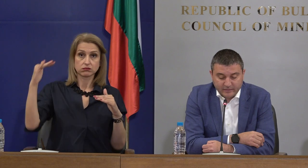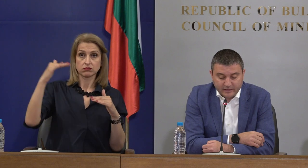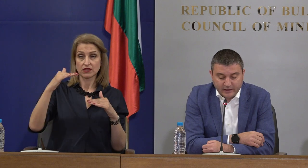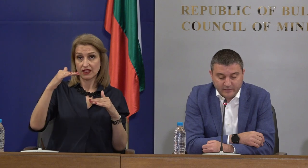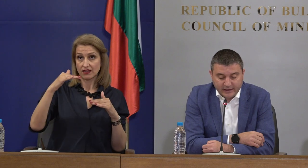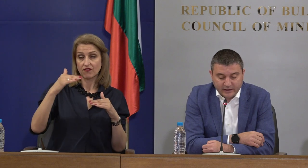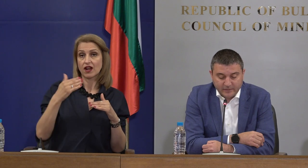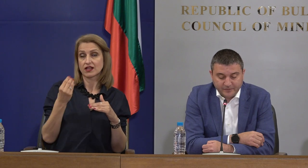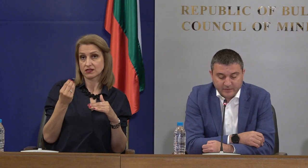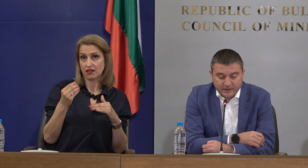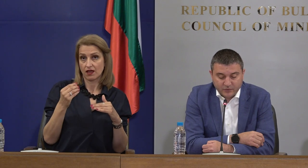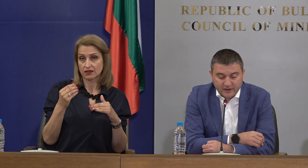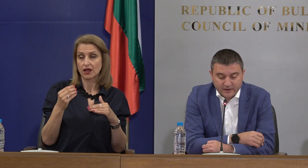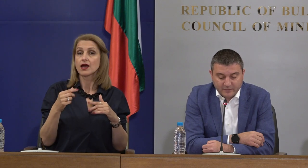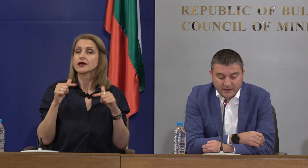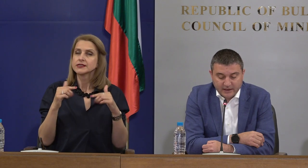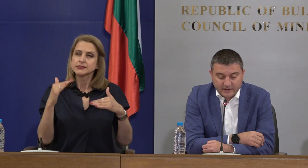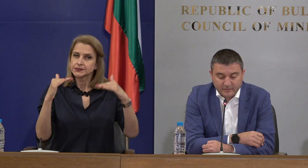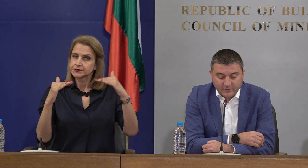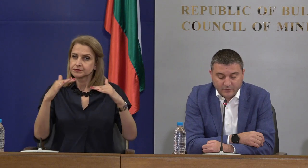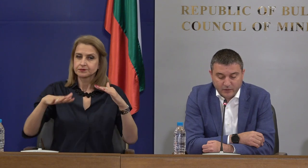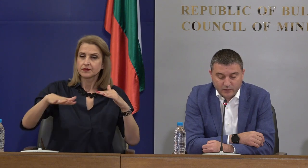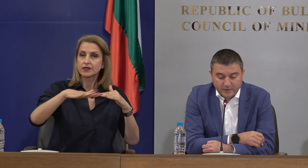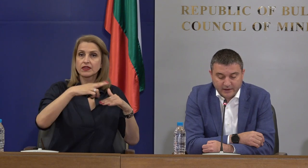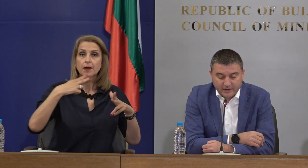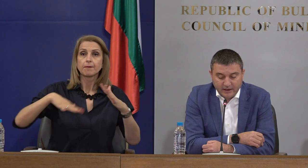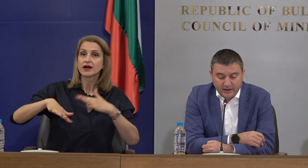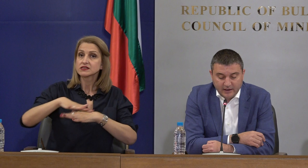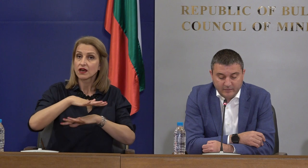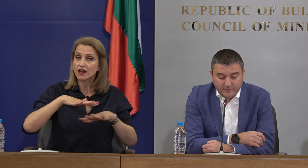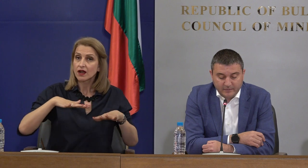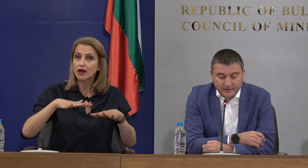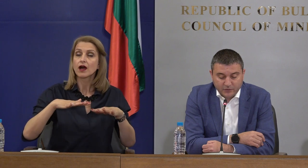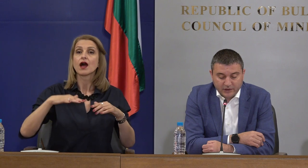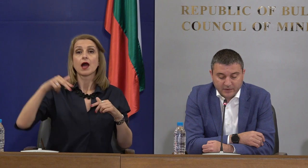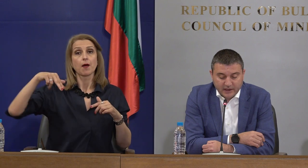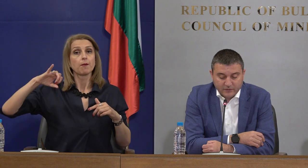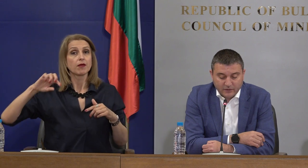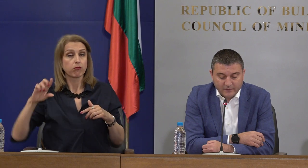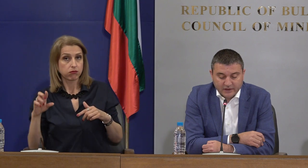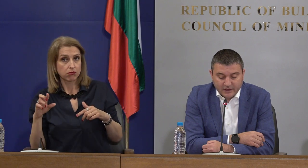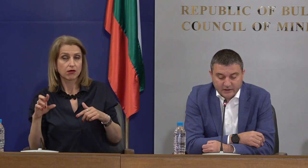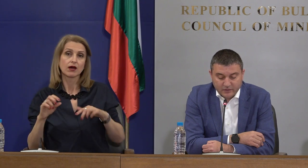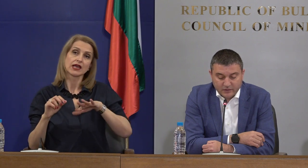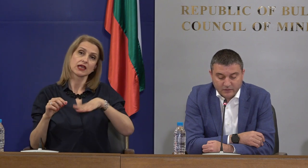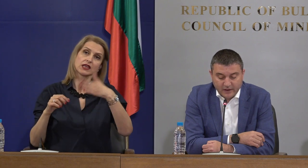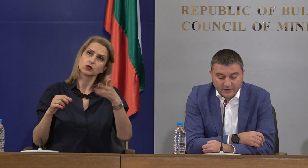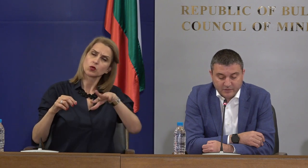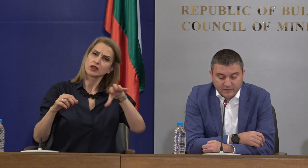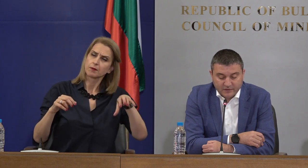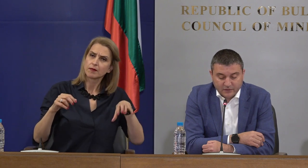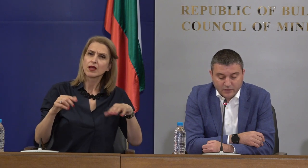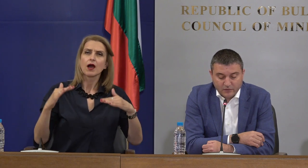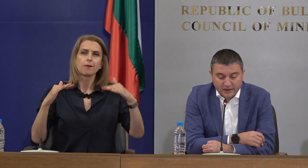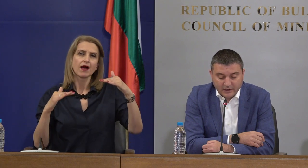акциите на емитента. При съпоставка на пазарния сегмент, в който оперира ПИП и текущите пазарни условия в страната, се установява,